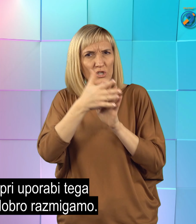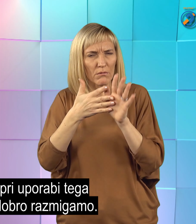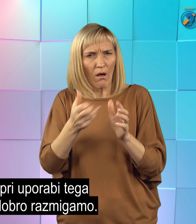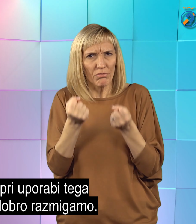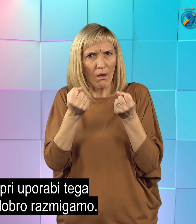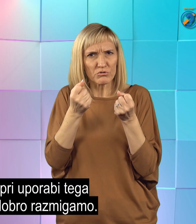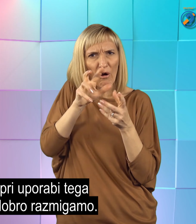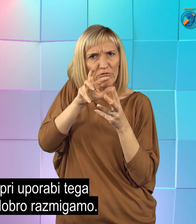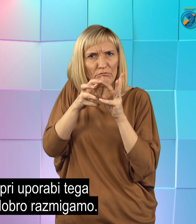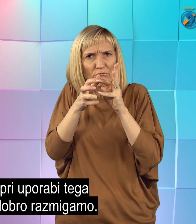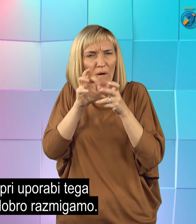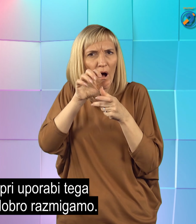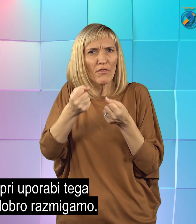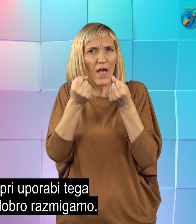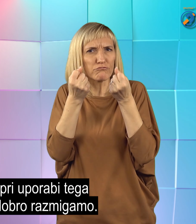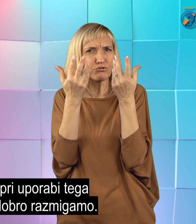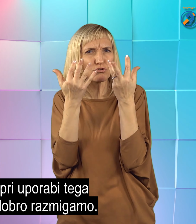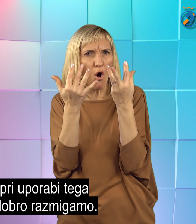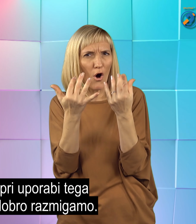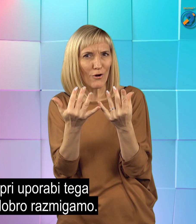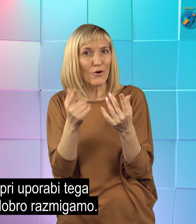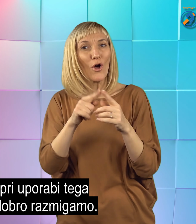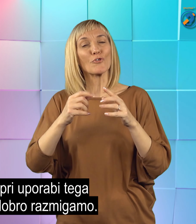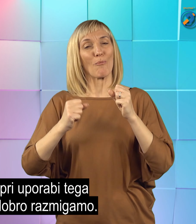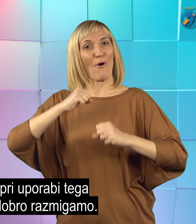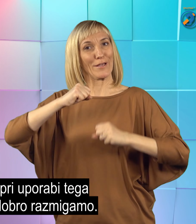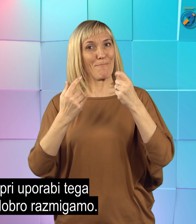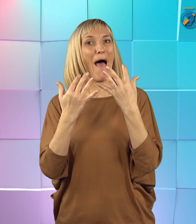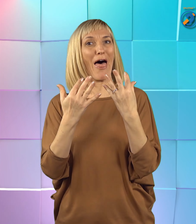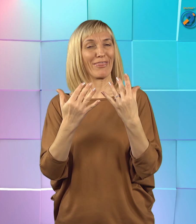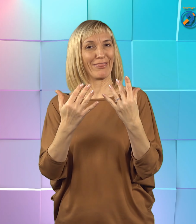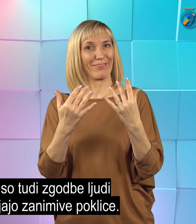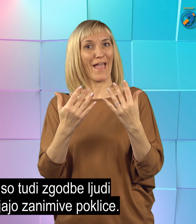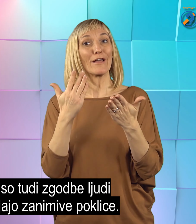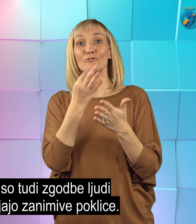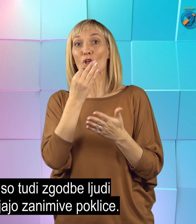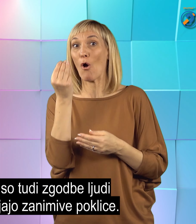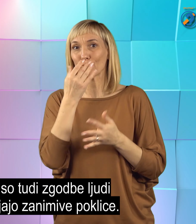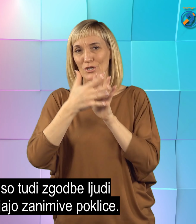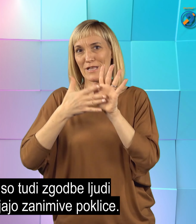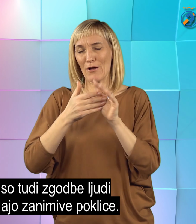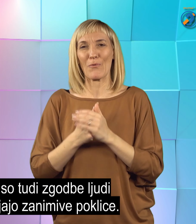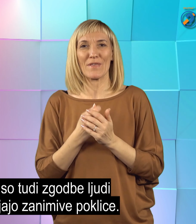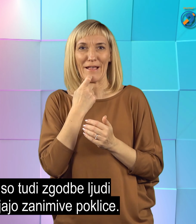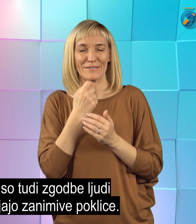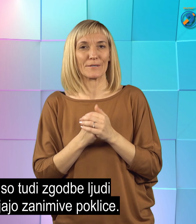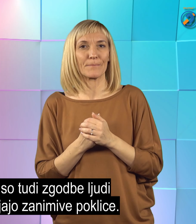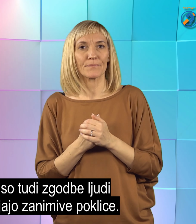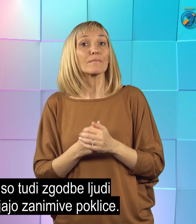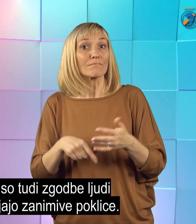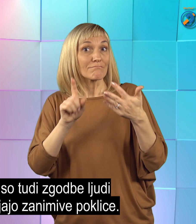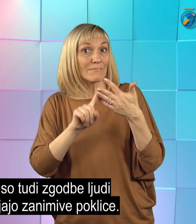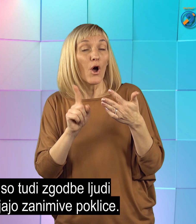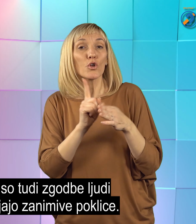te pri uporabi tega jezika zelo dobro razmigamo. Zelo zanimive so tudi zgodbe ljudi gluhih, ki